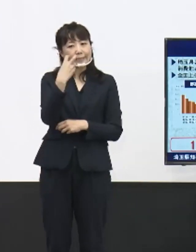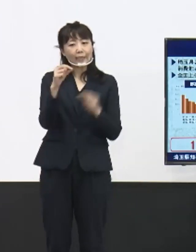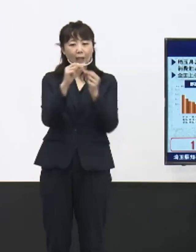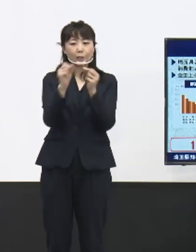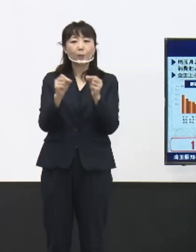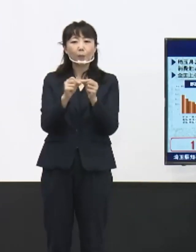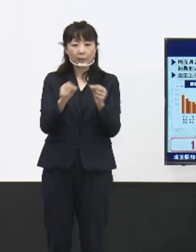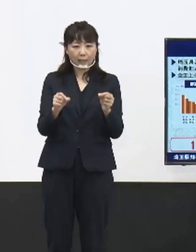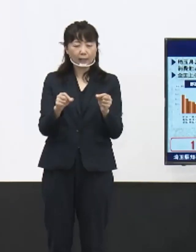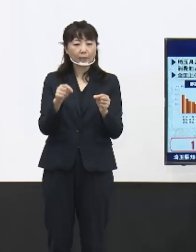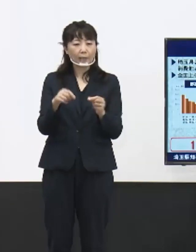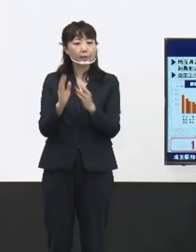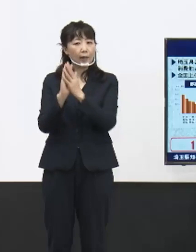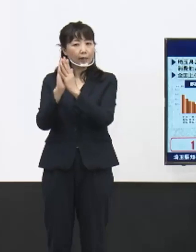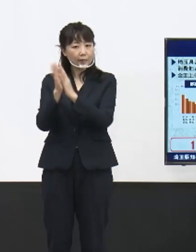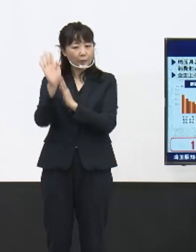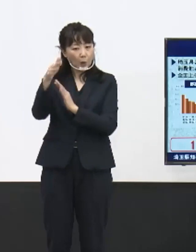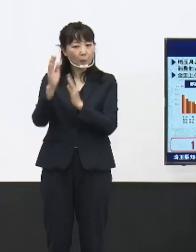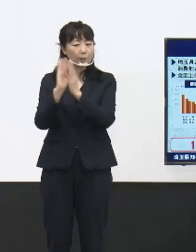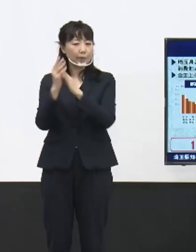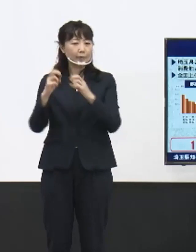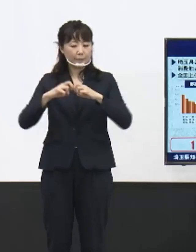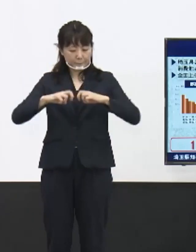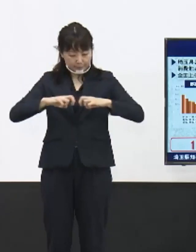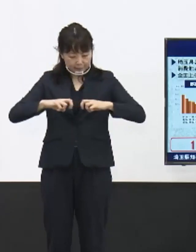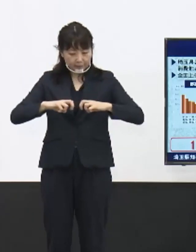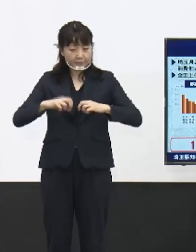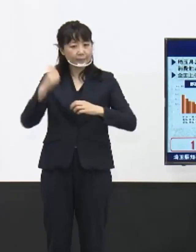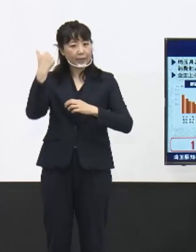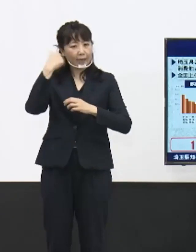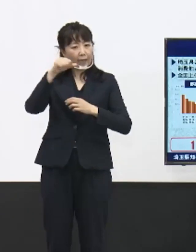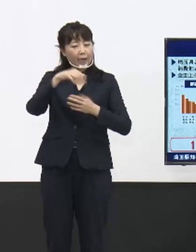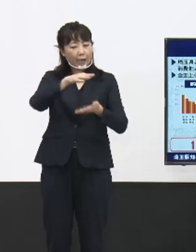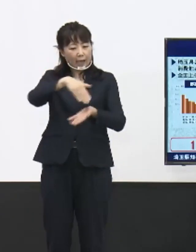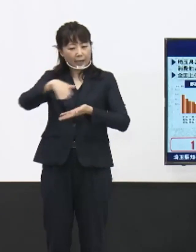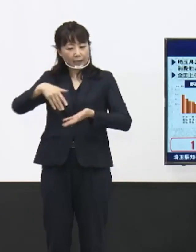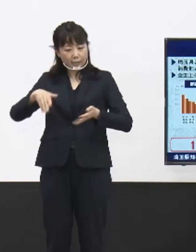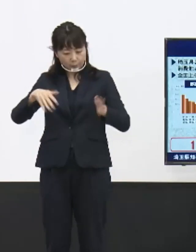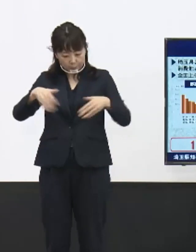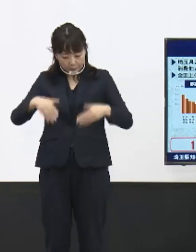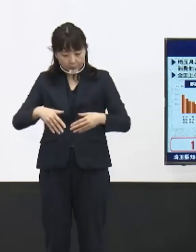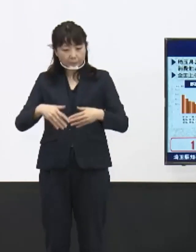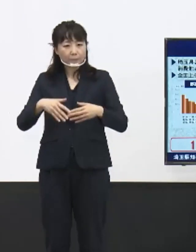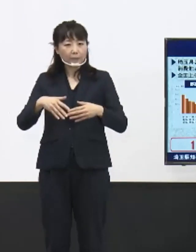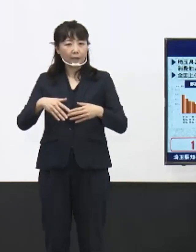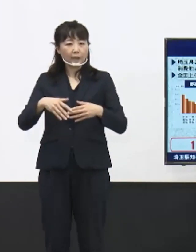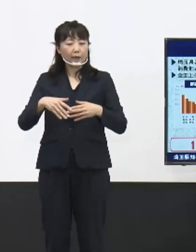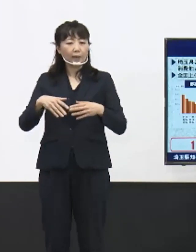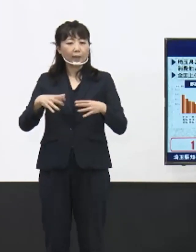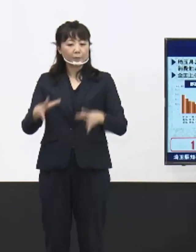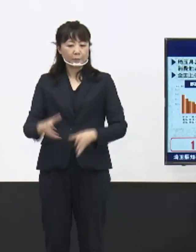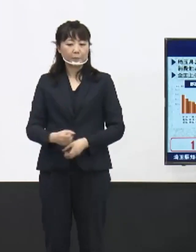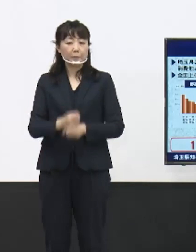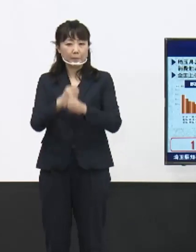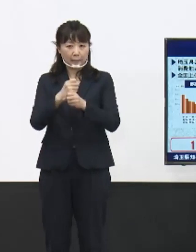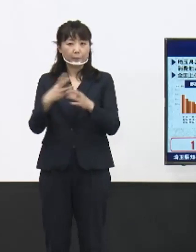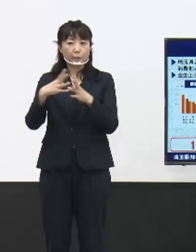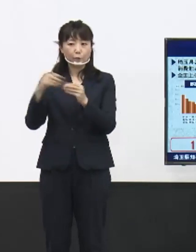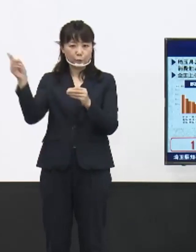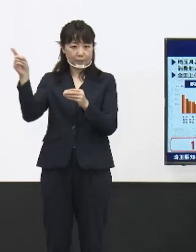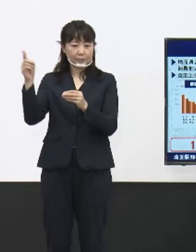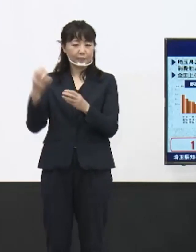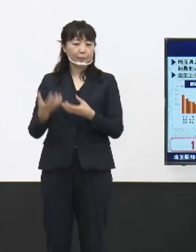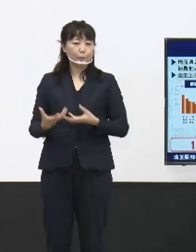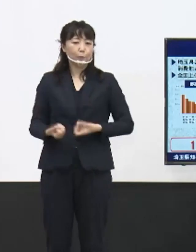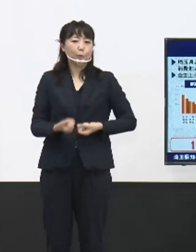については、県で分析をするとともに、これ、アンケートの取りまとめも行われますので、それを国と共有をして、国、他の場所でも行っています。